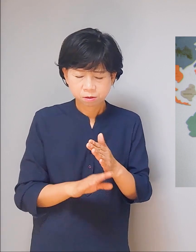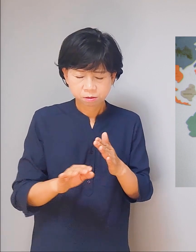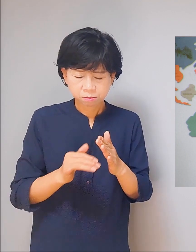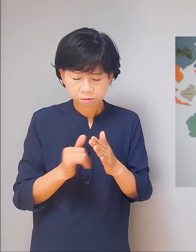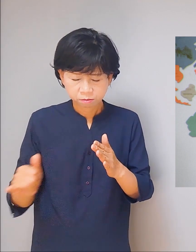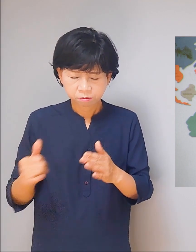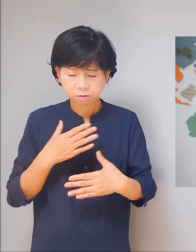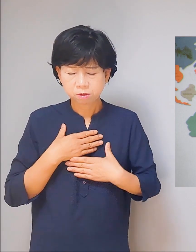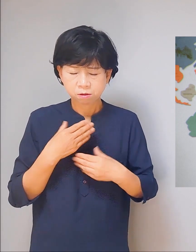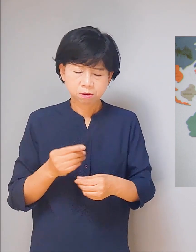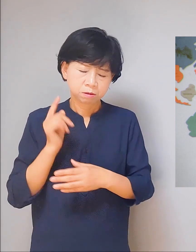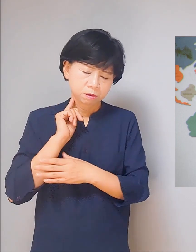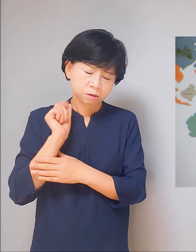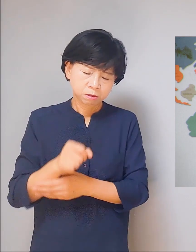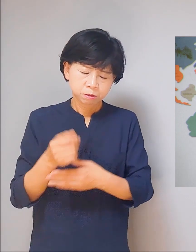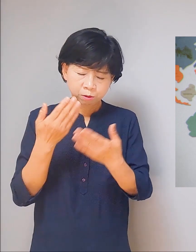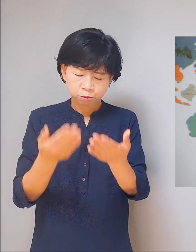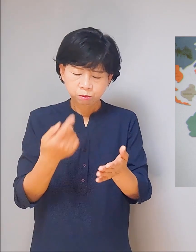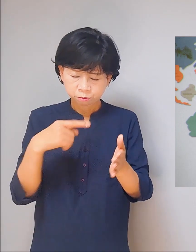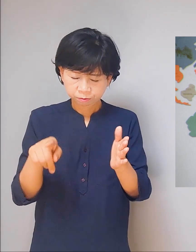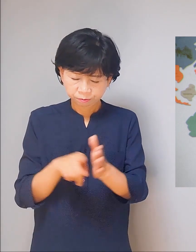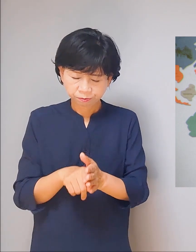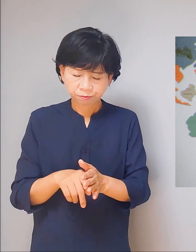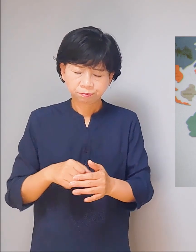평안을 허락하여 주실 줄 믿습니다.